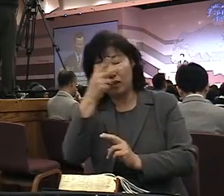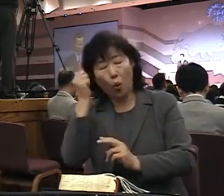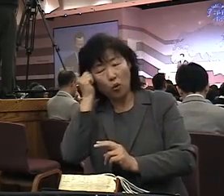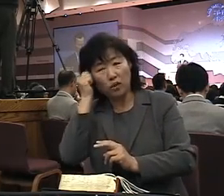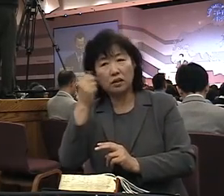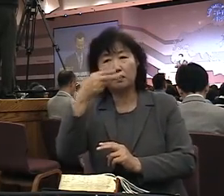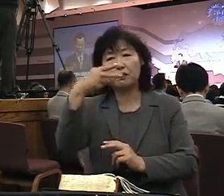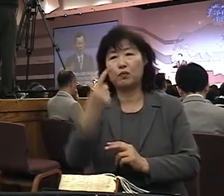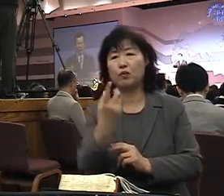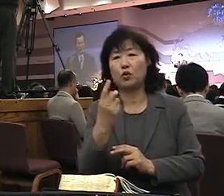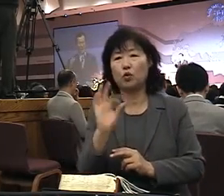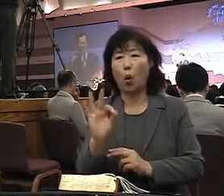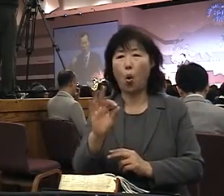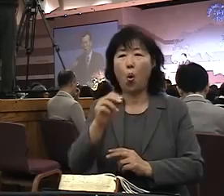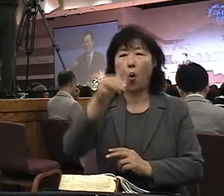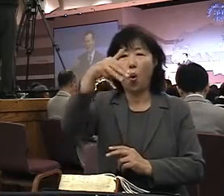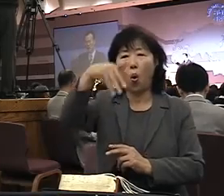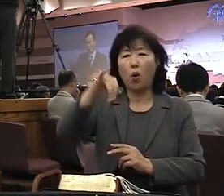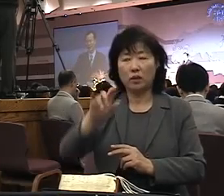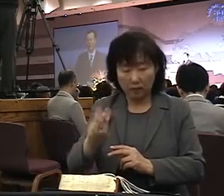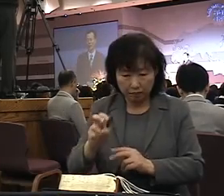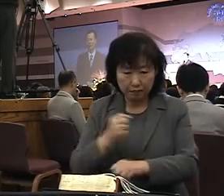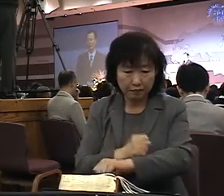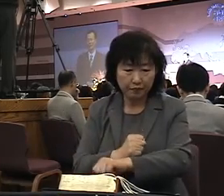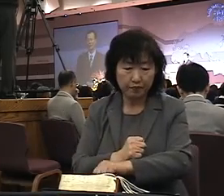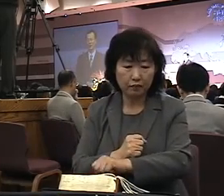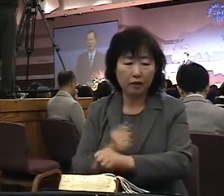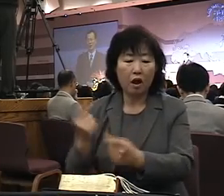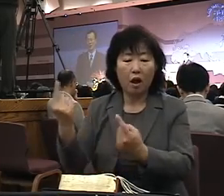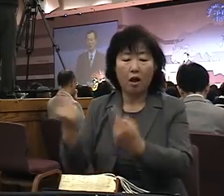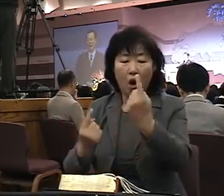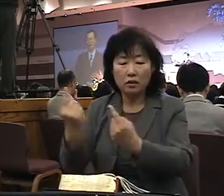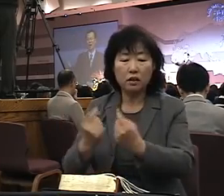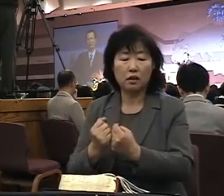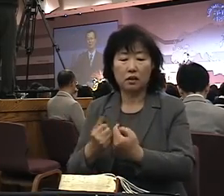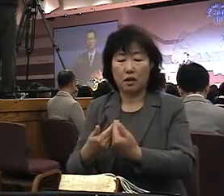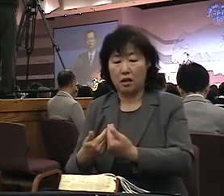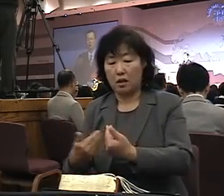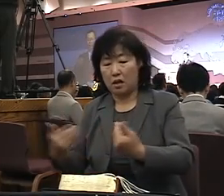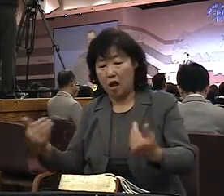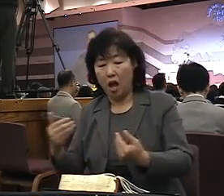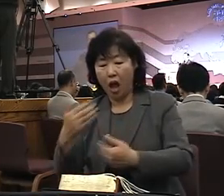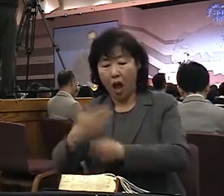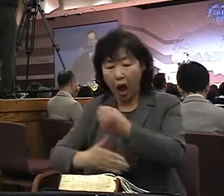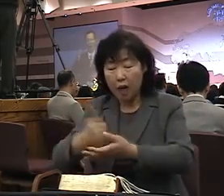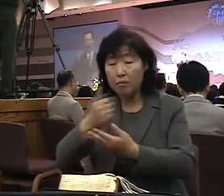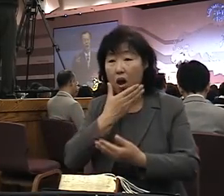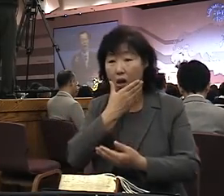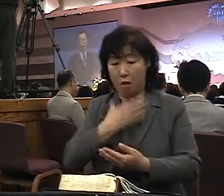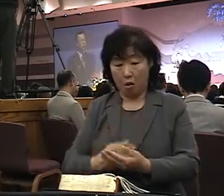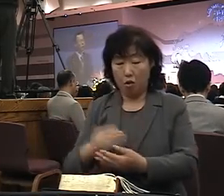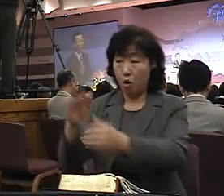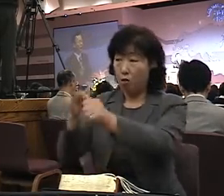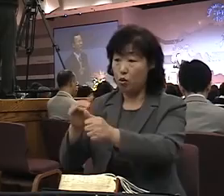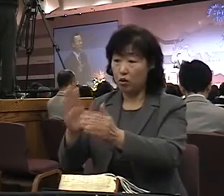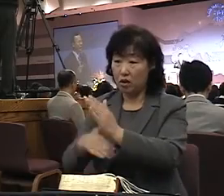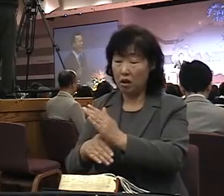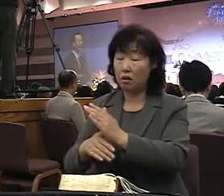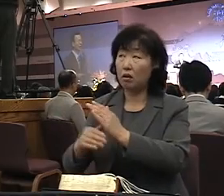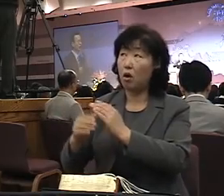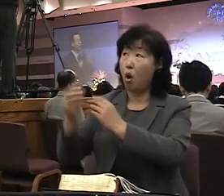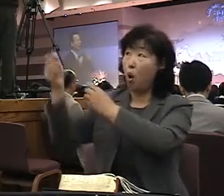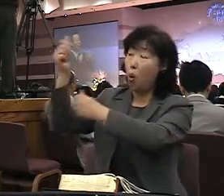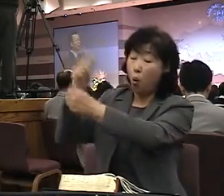볼 수가 있습니다. 유다가 자기 형제에게서 떠났다고 합니다. 하나님은 아브라함을 부르실 때부터 너와 너의